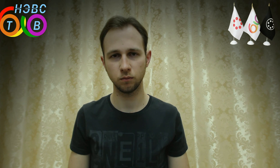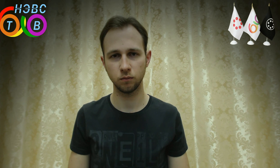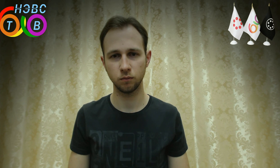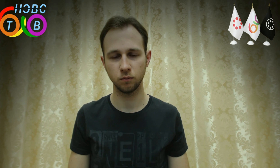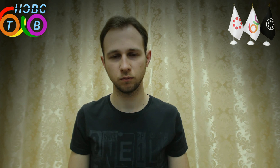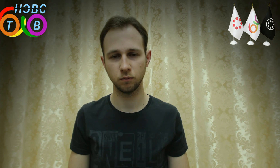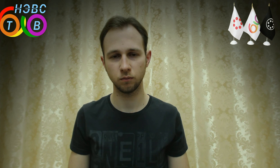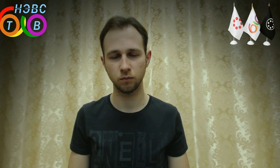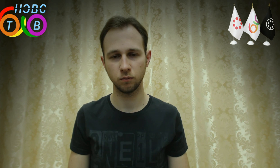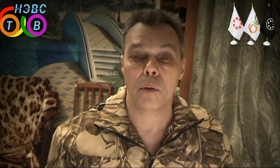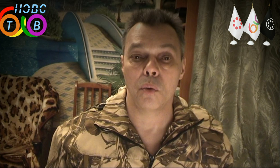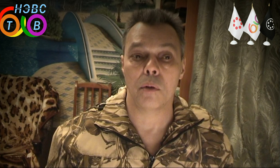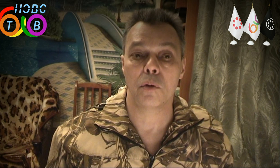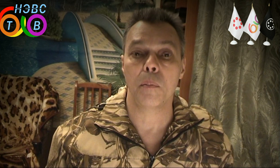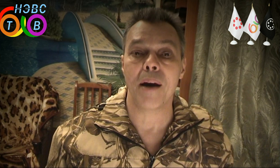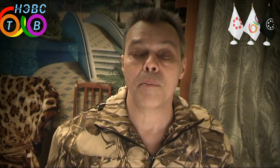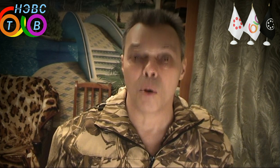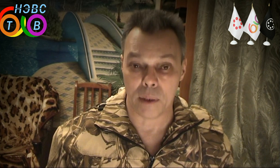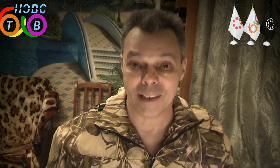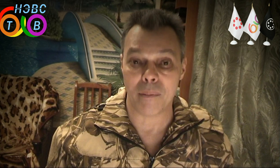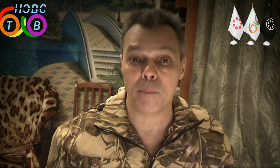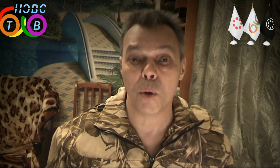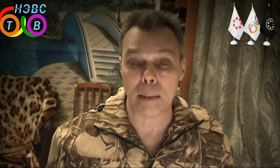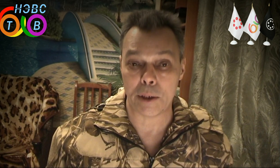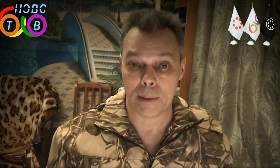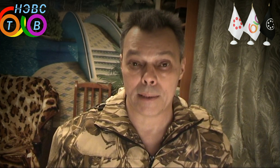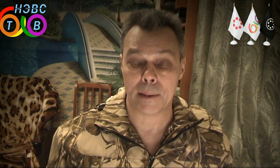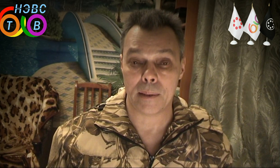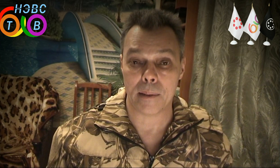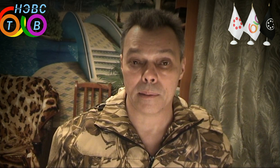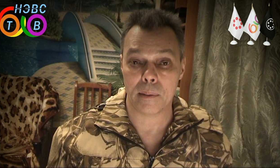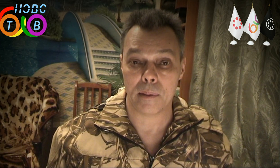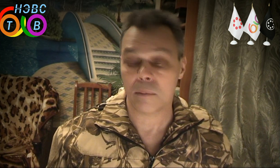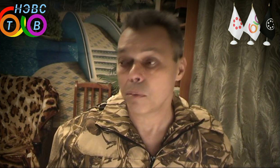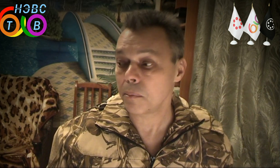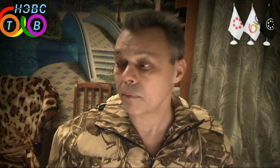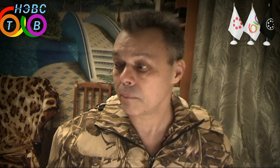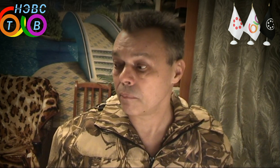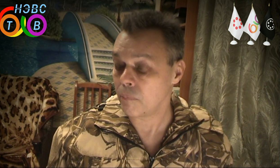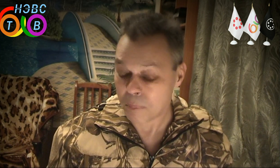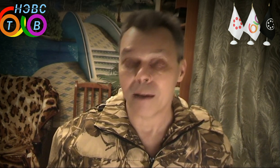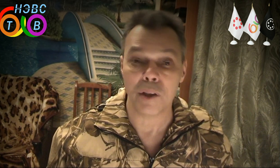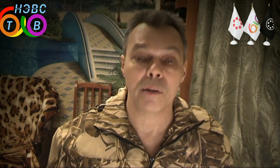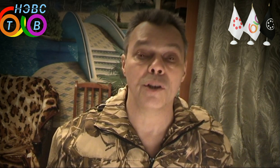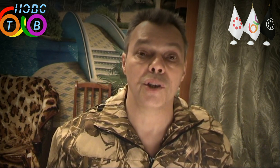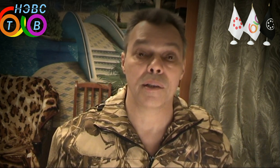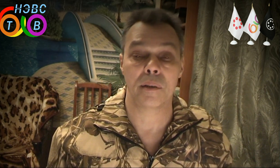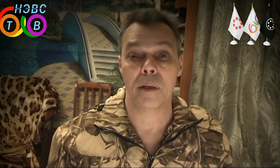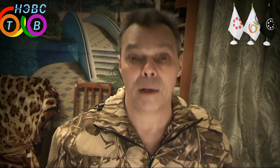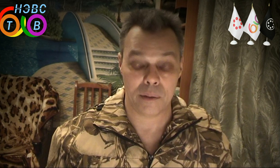неестественным путем, то судьба ребенка, сам ребенок начинает страдать. Это, в общем-то, прилично несчастные